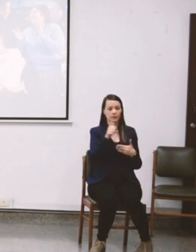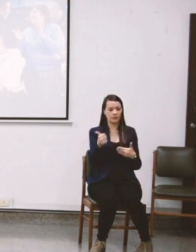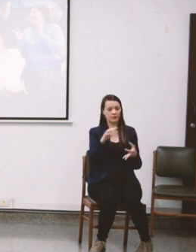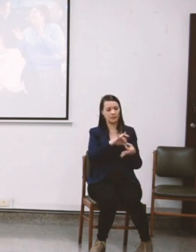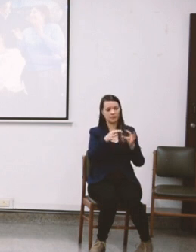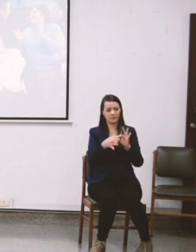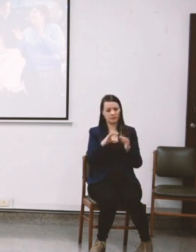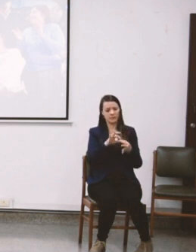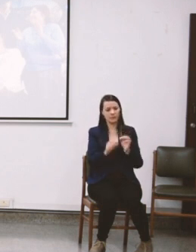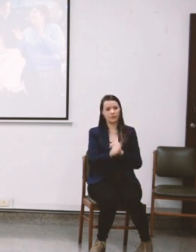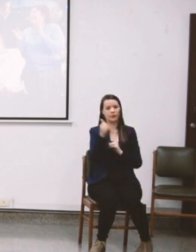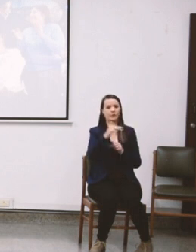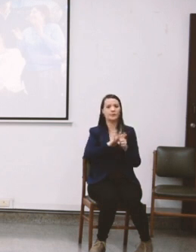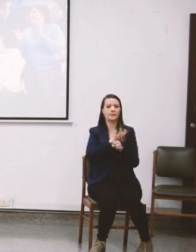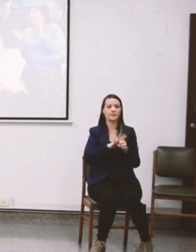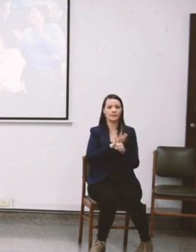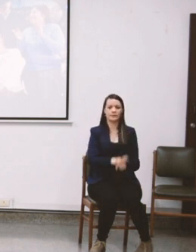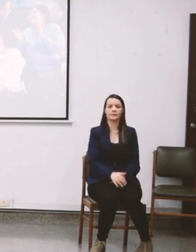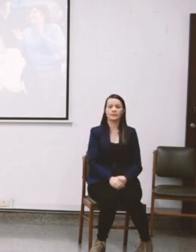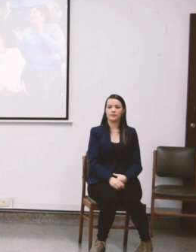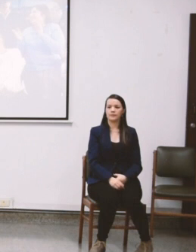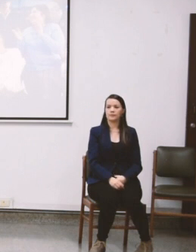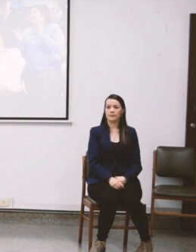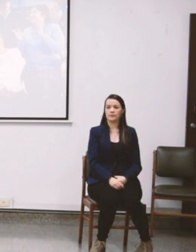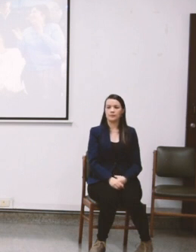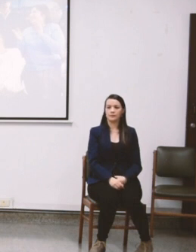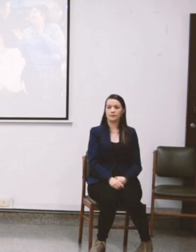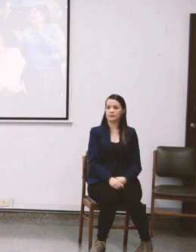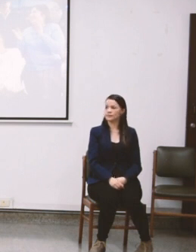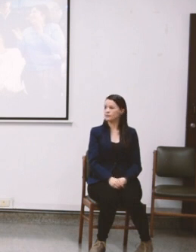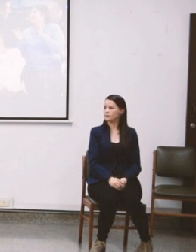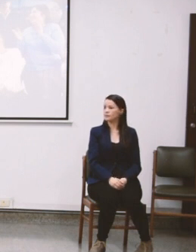cuestiones. Entonces creo que